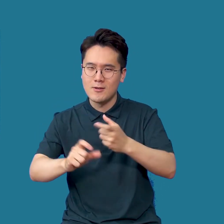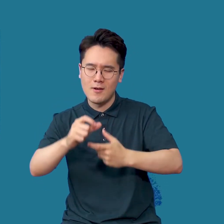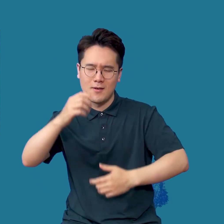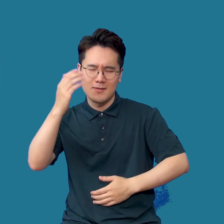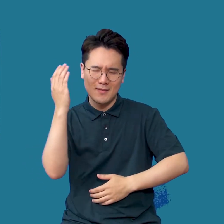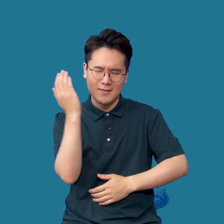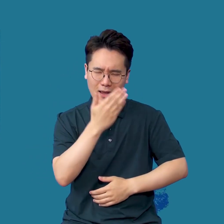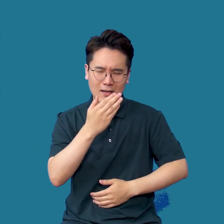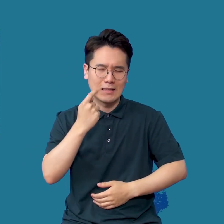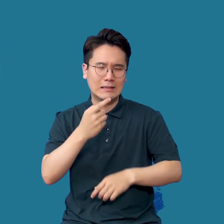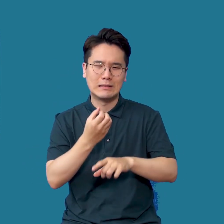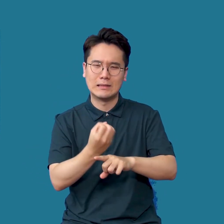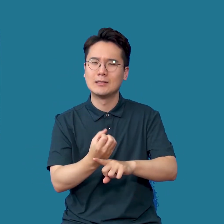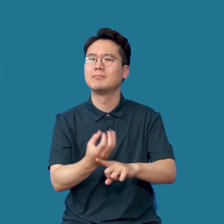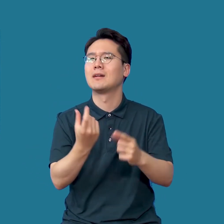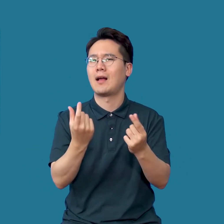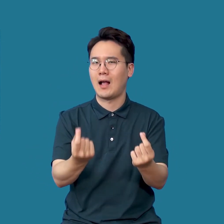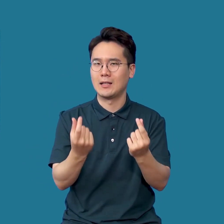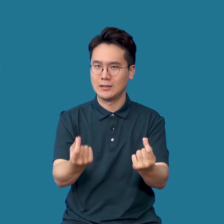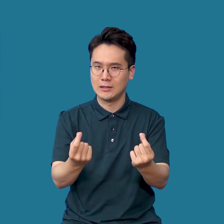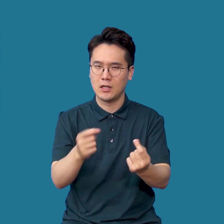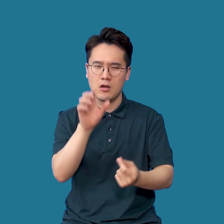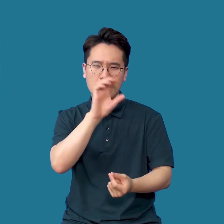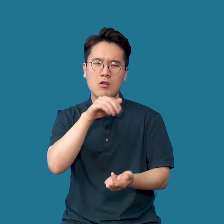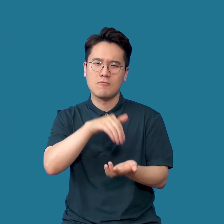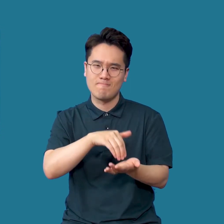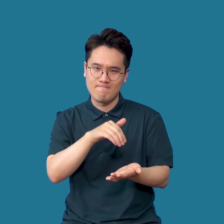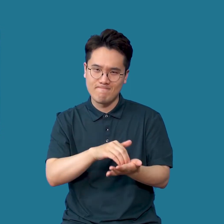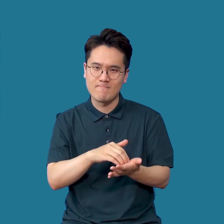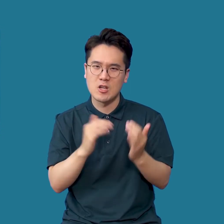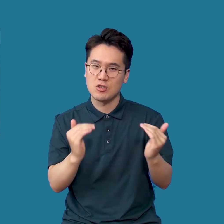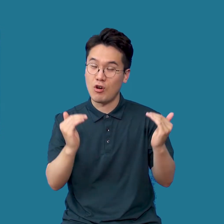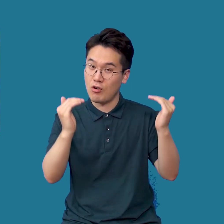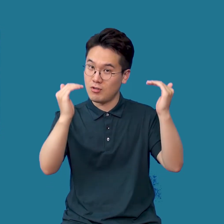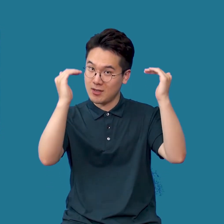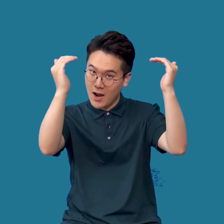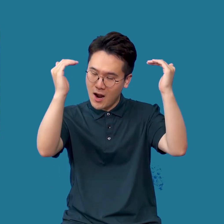사람으로 성숙되게 될 것을 하나님이 아셨기 때문이죠.